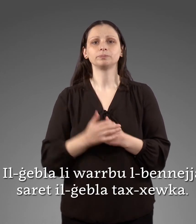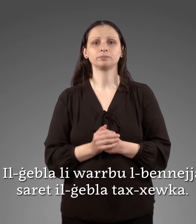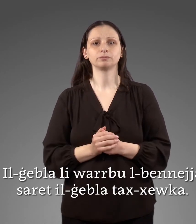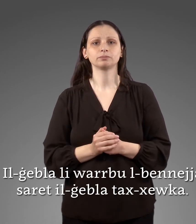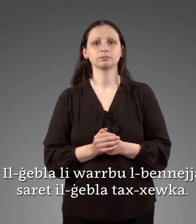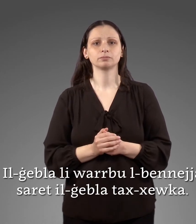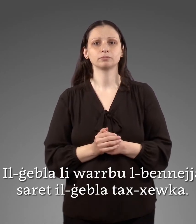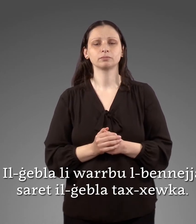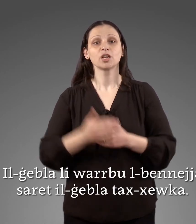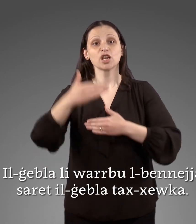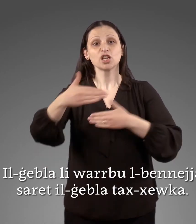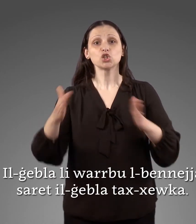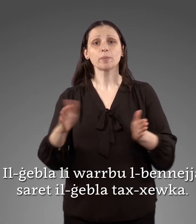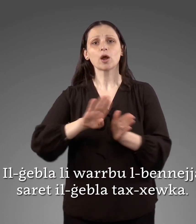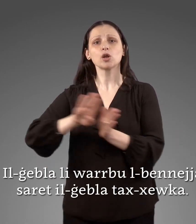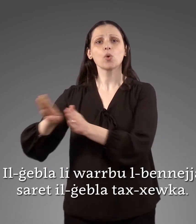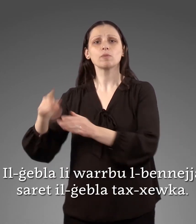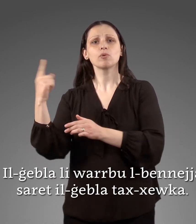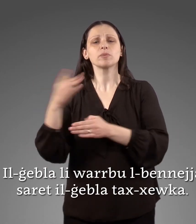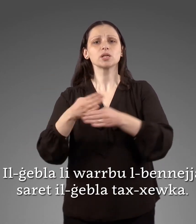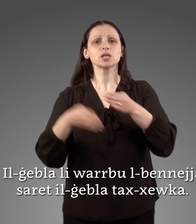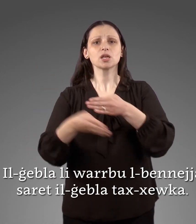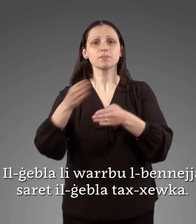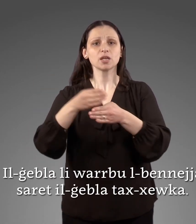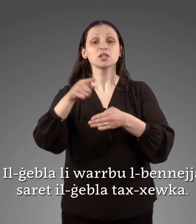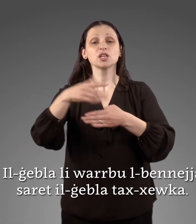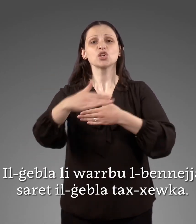Il-ġabla li warbul benneja saret il-ġabla taċ-ċowka